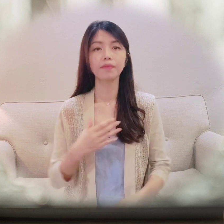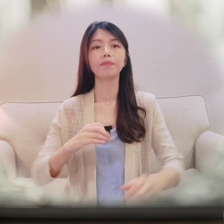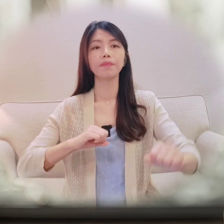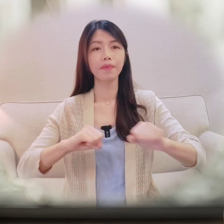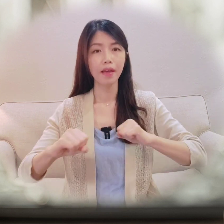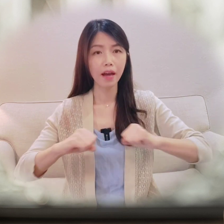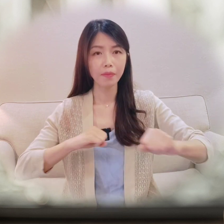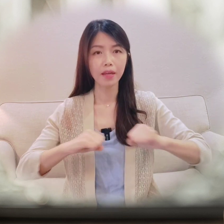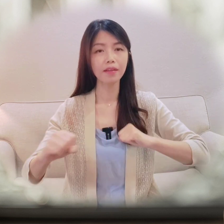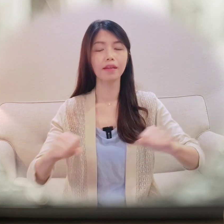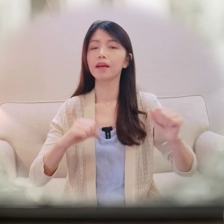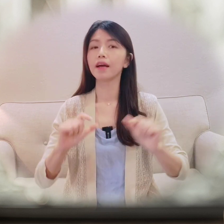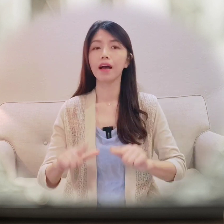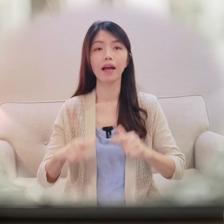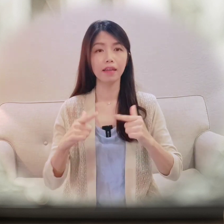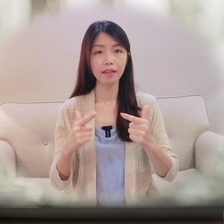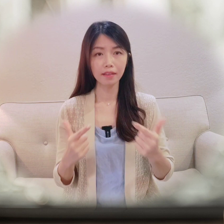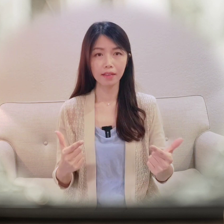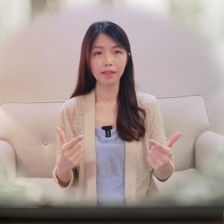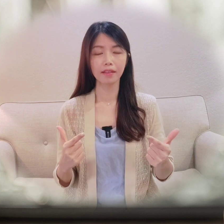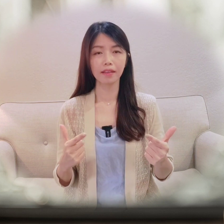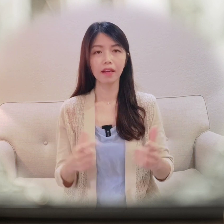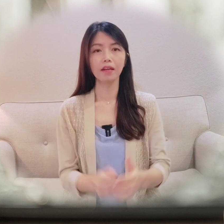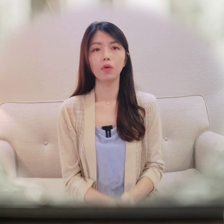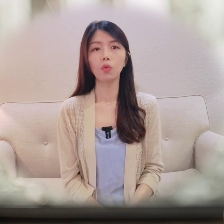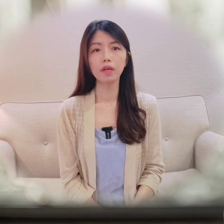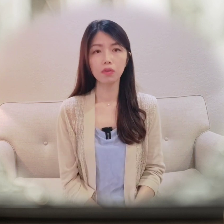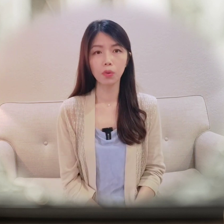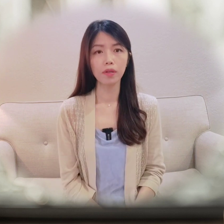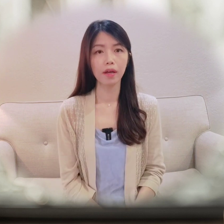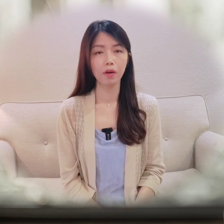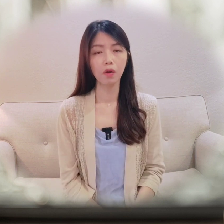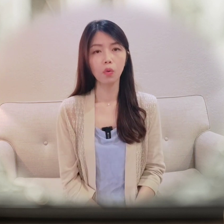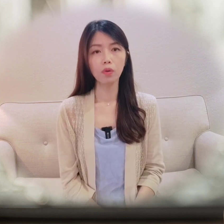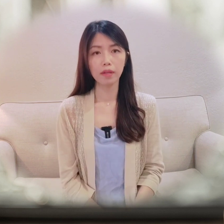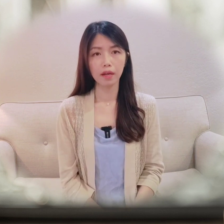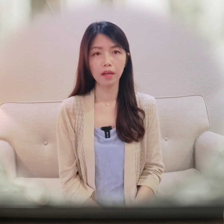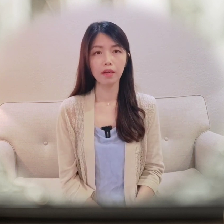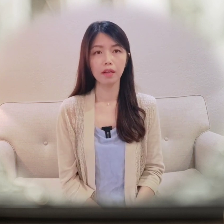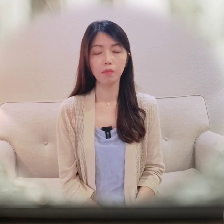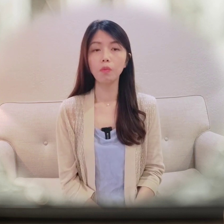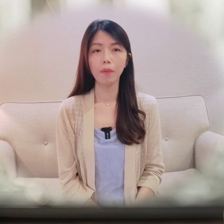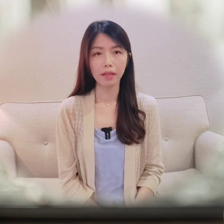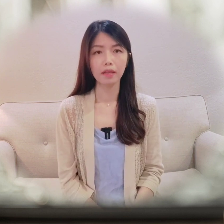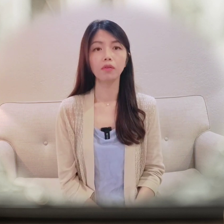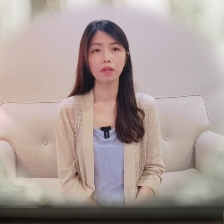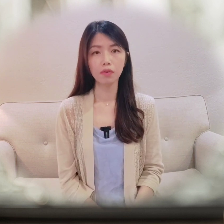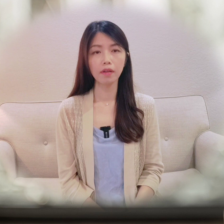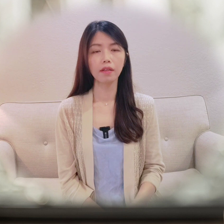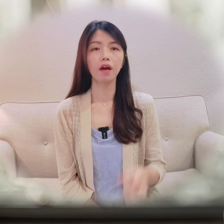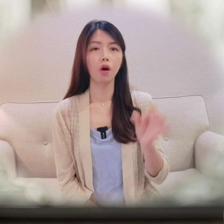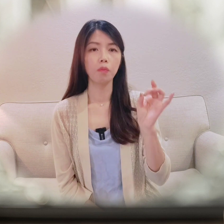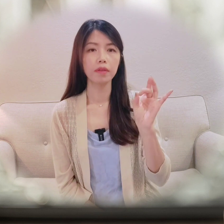나의 행함이 아닌 오직 주로 인하여. 오직 뭐뭐만, 이런